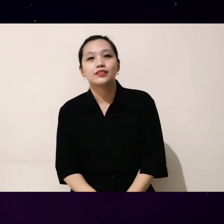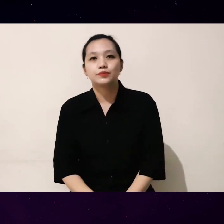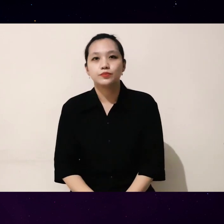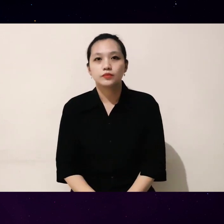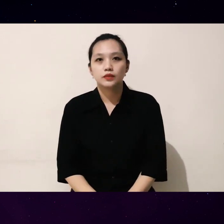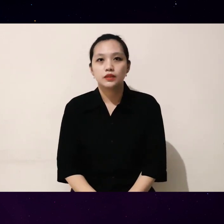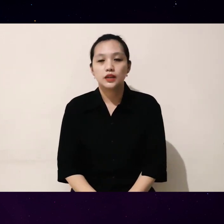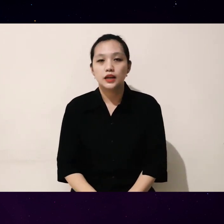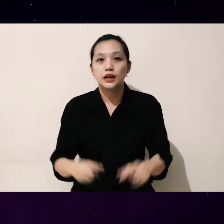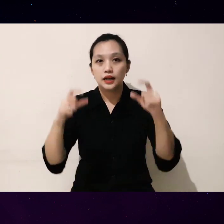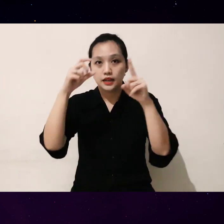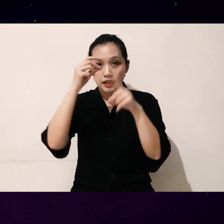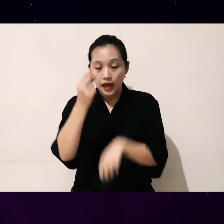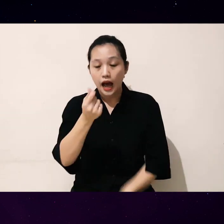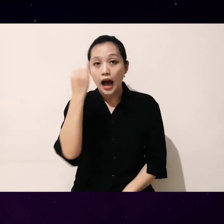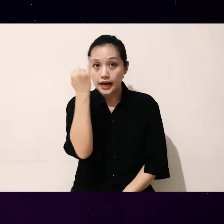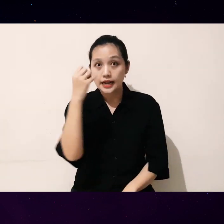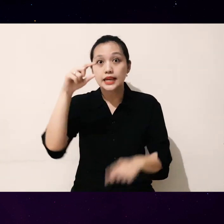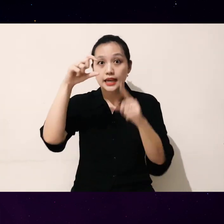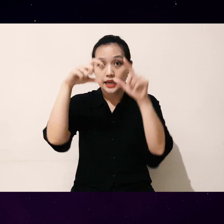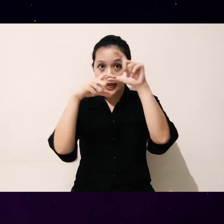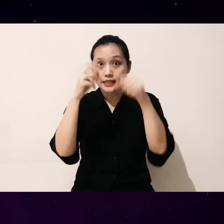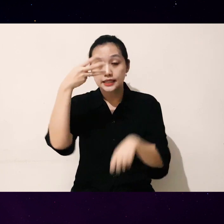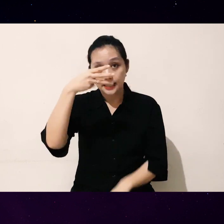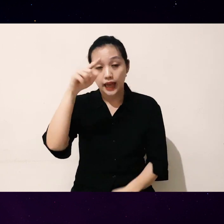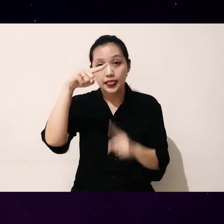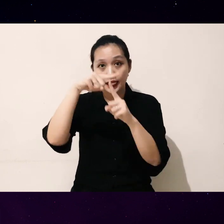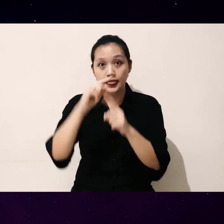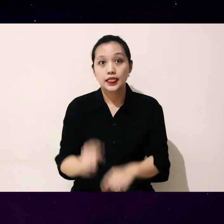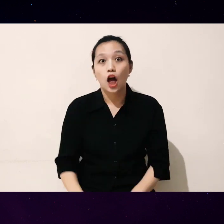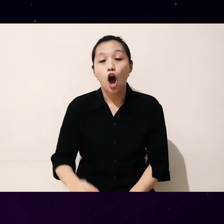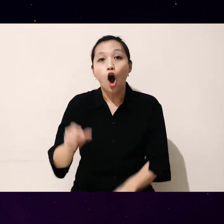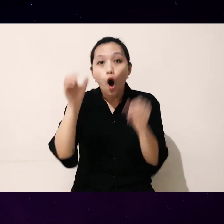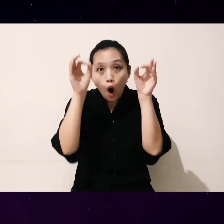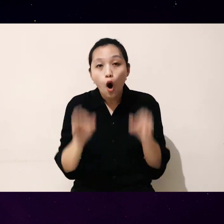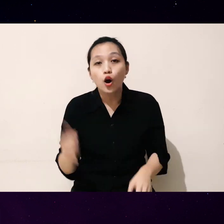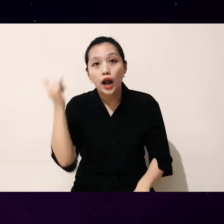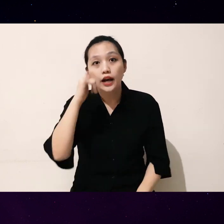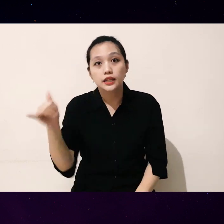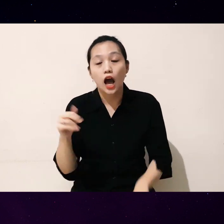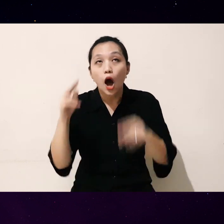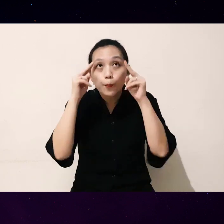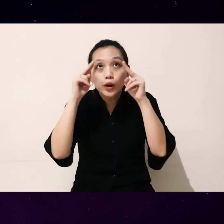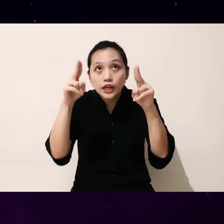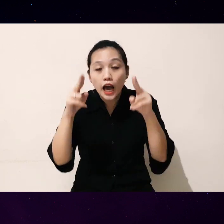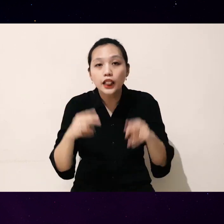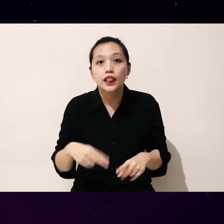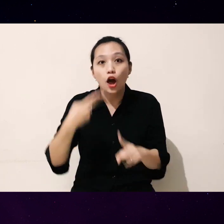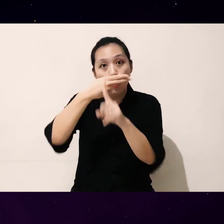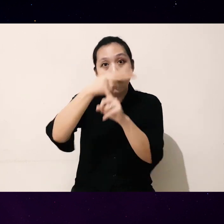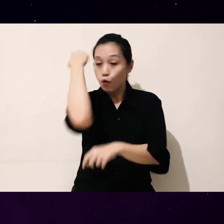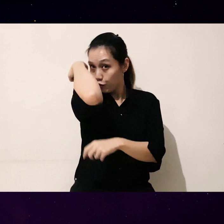Suatu riset yang sangat menarik, mereka menemukan bahwa detak jantung dan tekanan darah daripada orang-orang yang nonton film